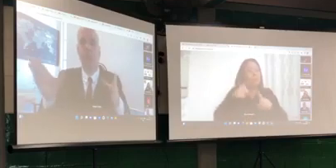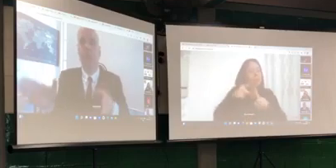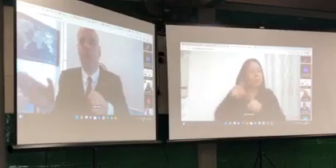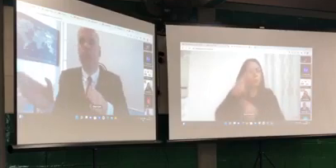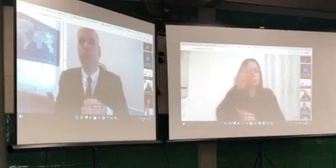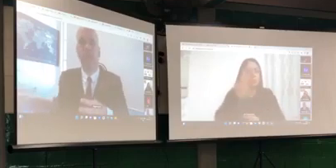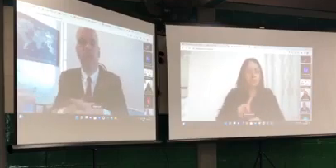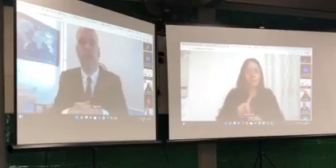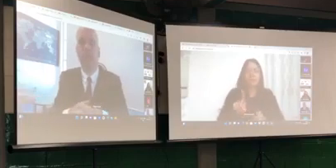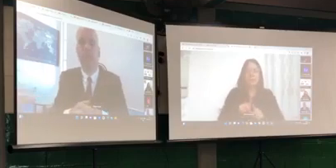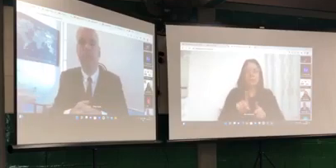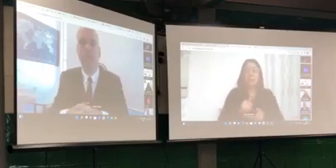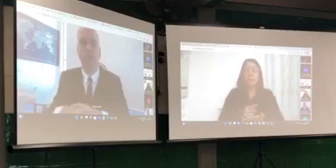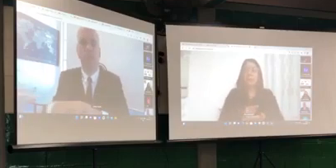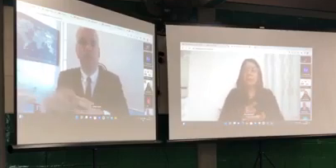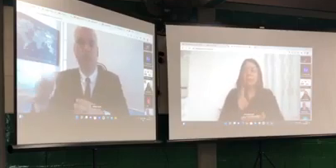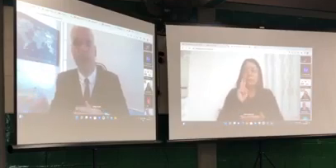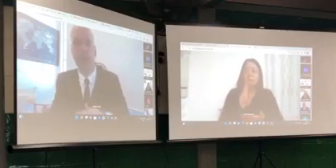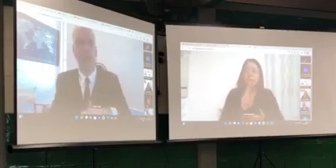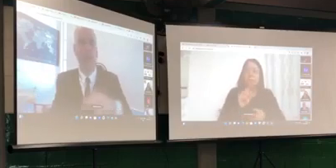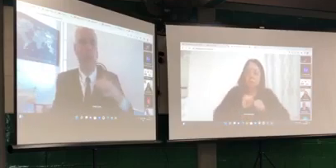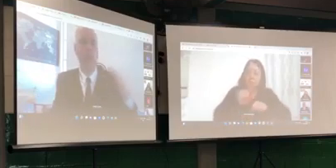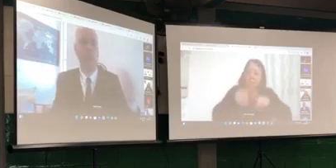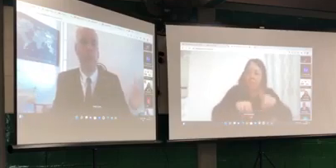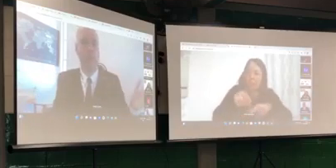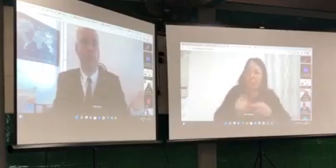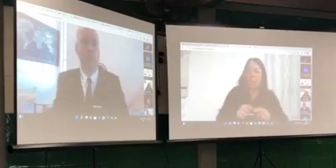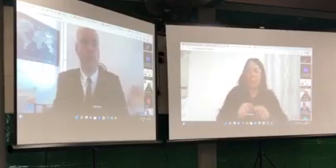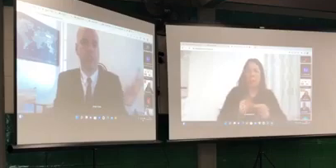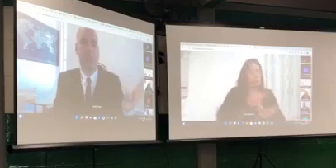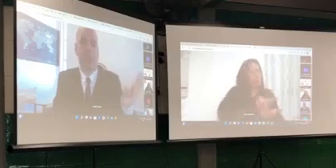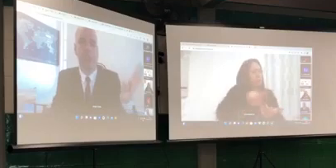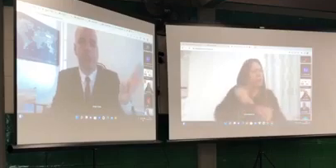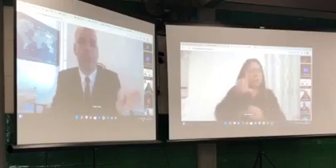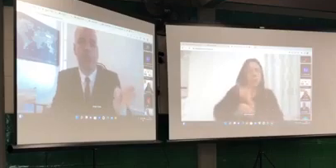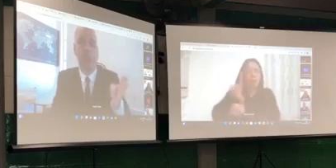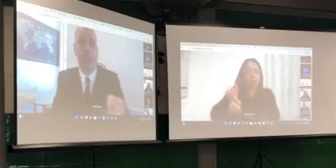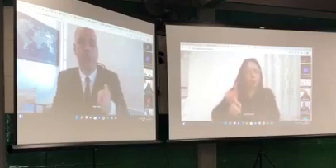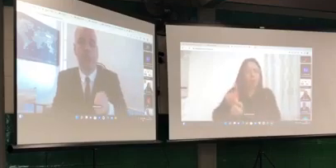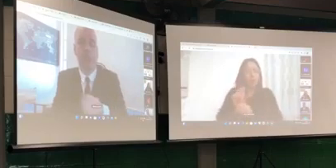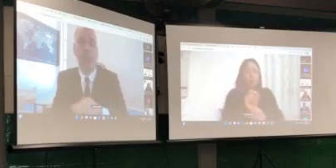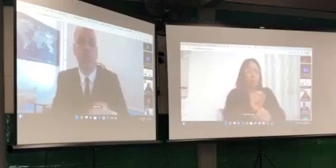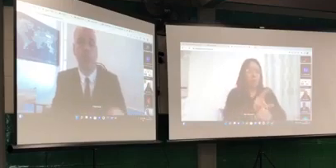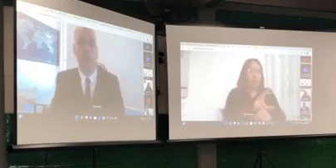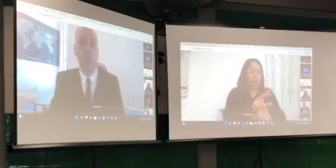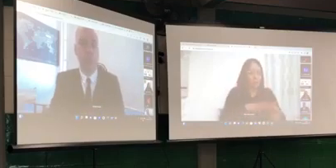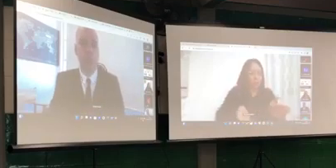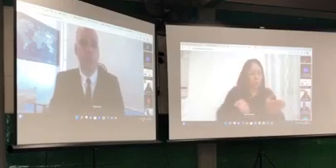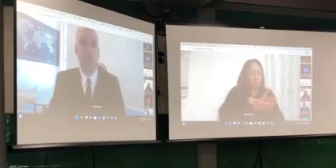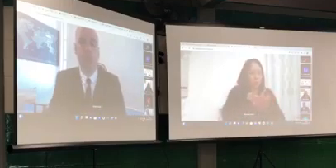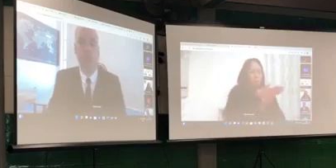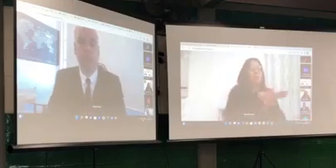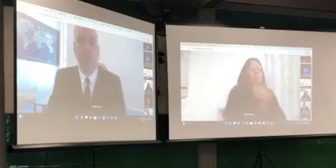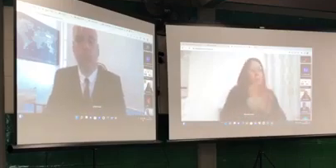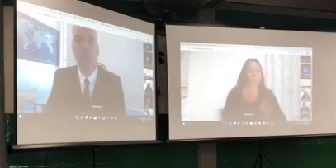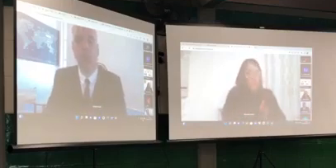vê, né, em supermercado, em várias lojas, né, as vagas do estacionamento para as pessoas com deficiência. Né? É